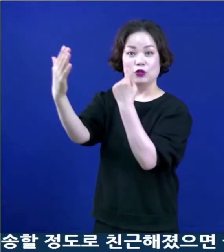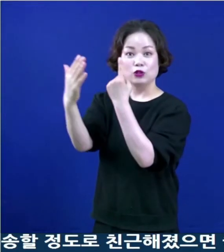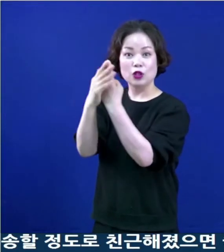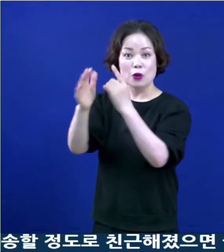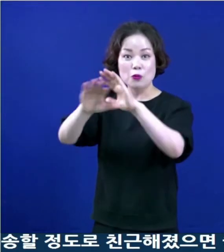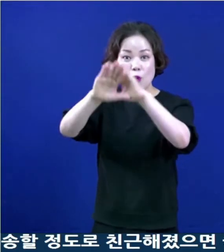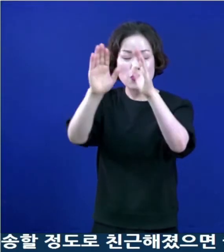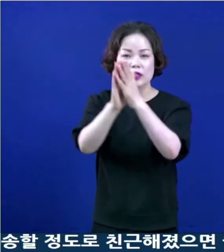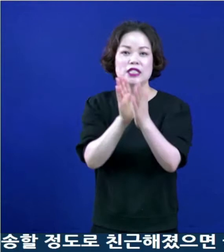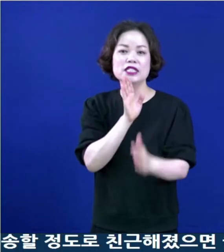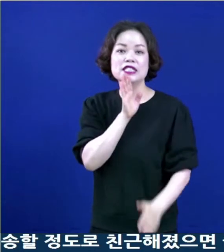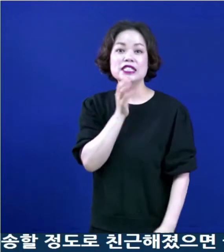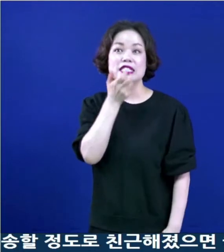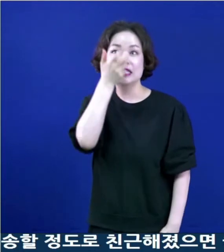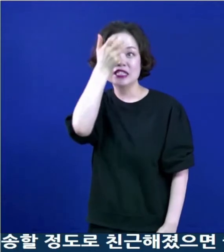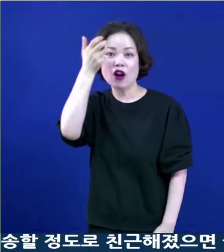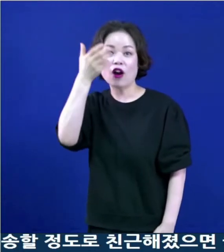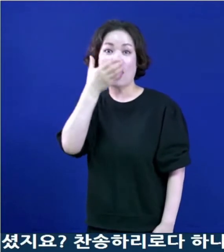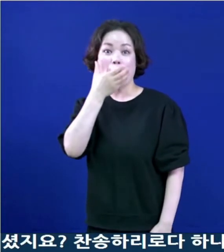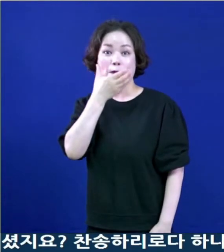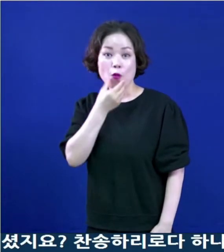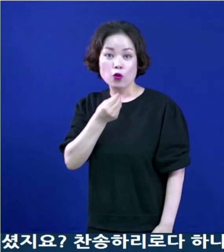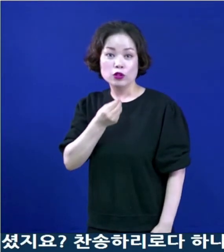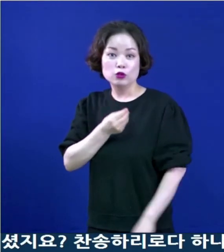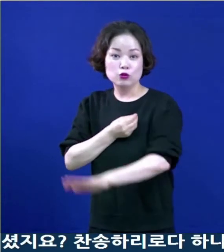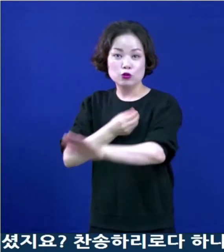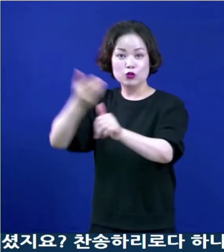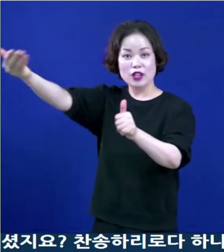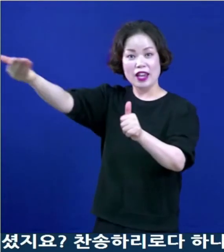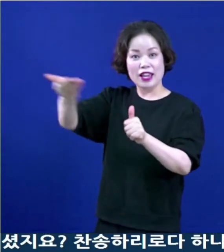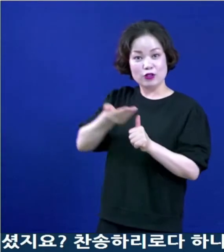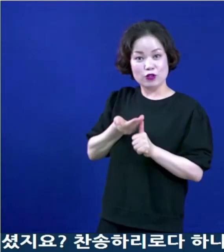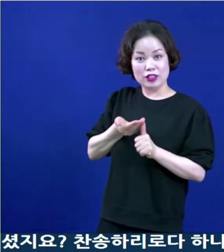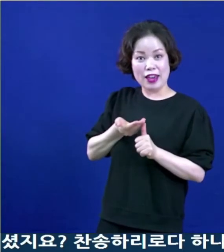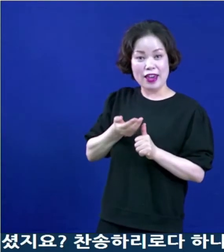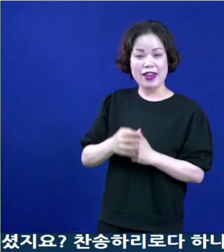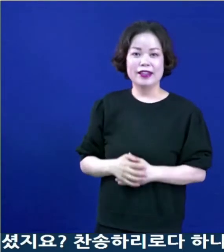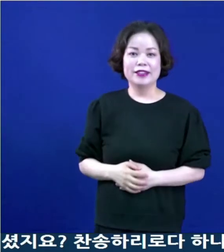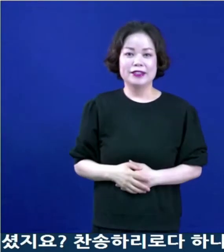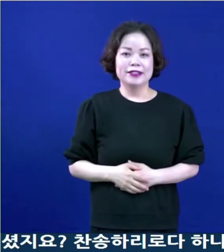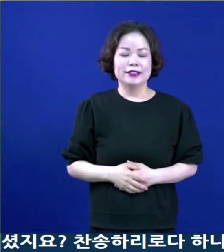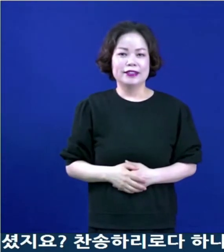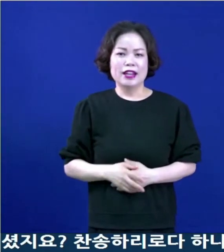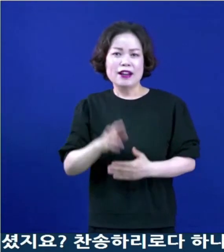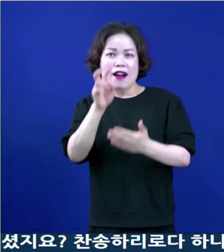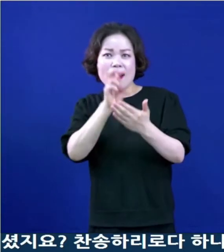모든 신령한 복을 우리에게 주시되.